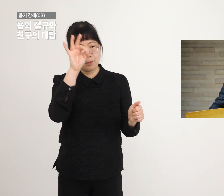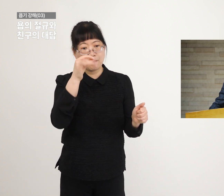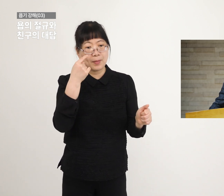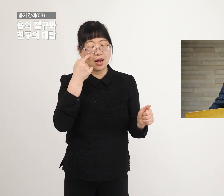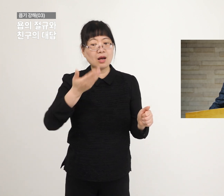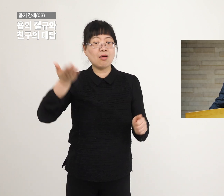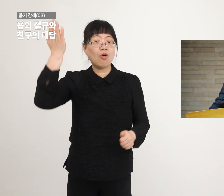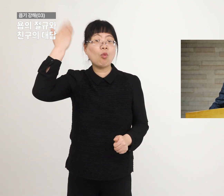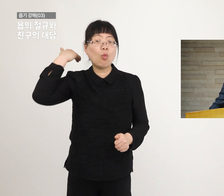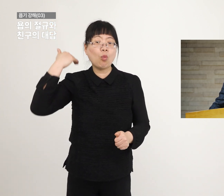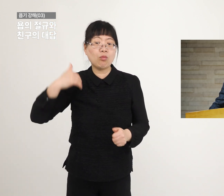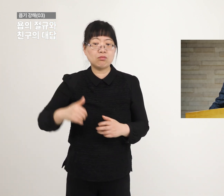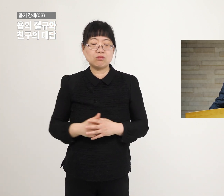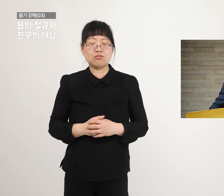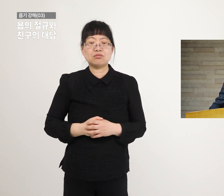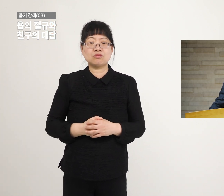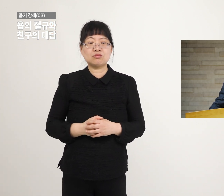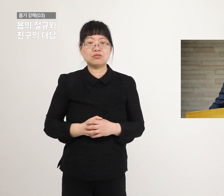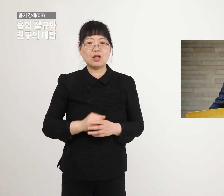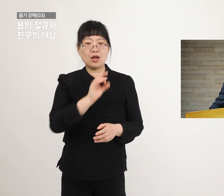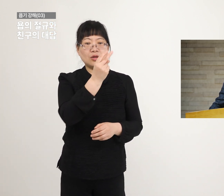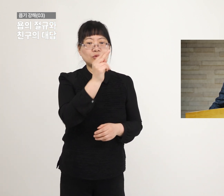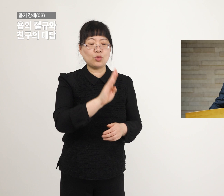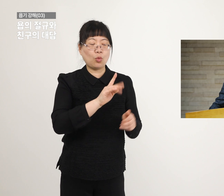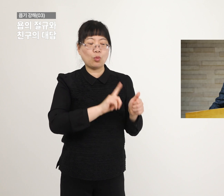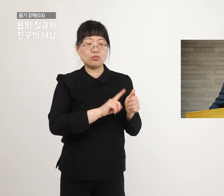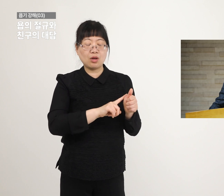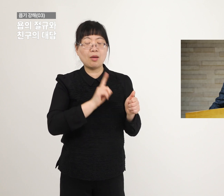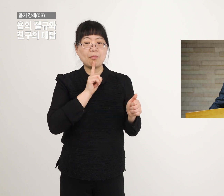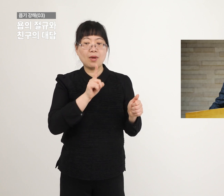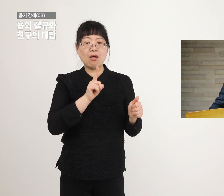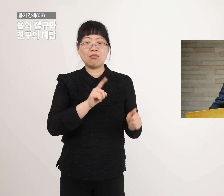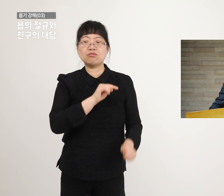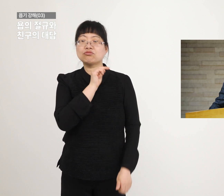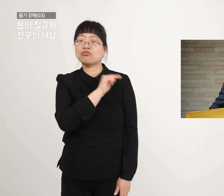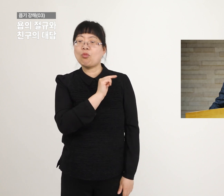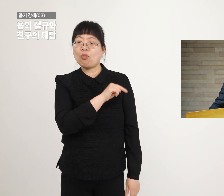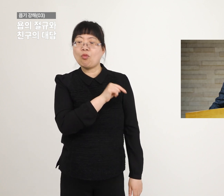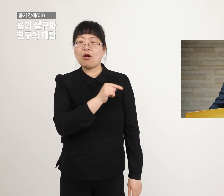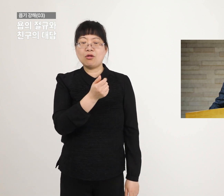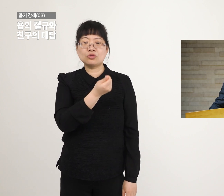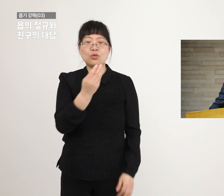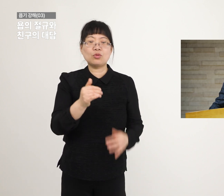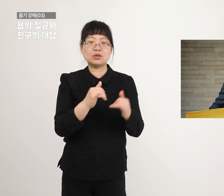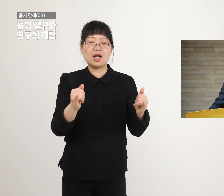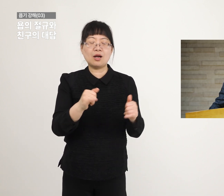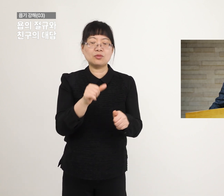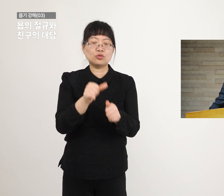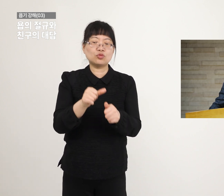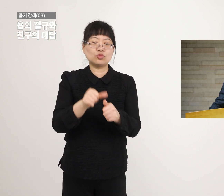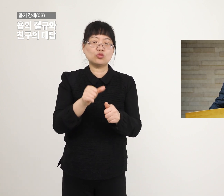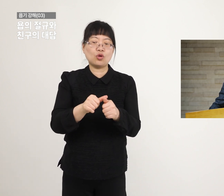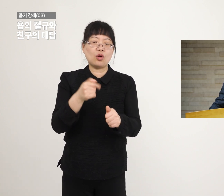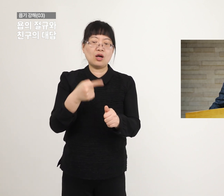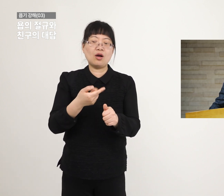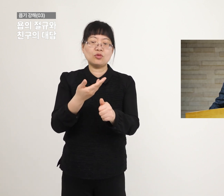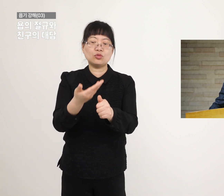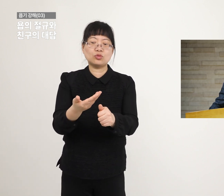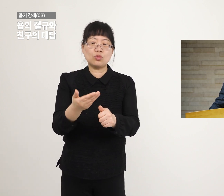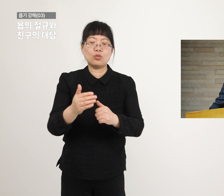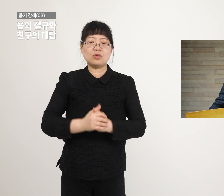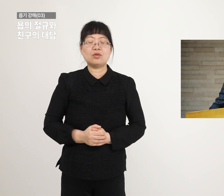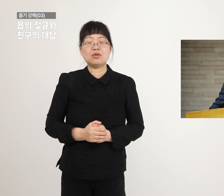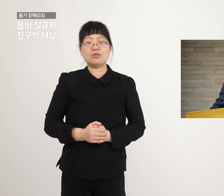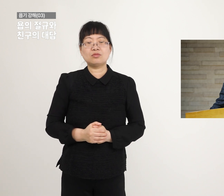전에 욥을 두고 하는 얘기겠죠. 네가 여러 사람을 훈계하였고 손이